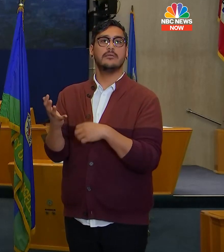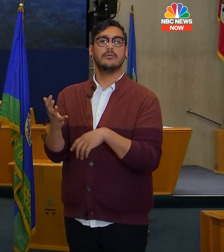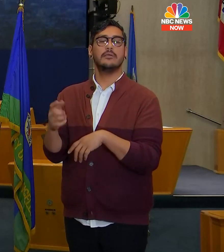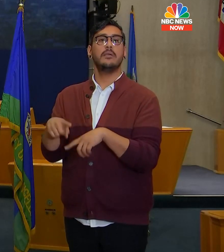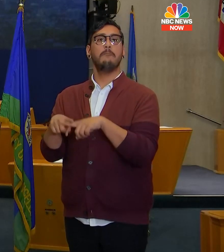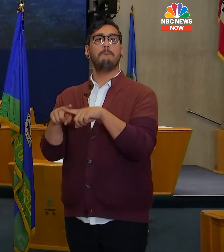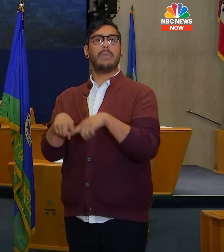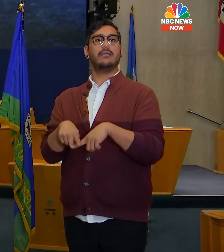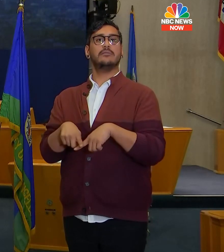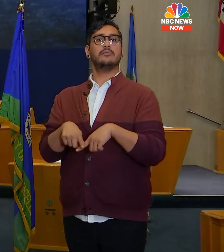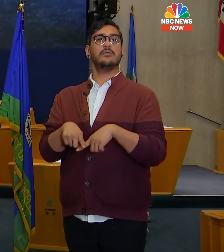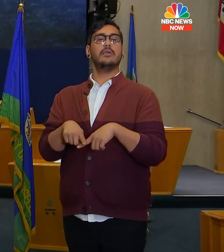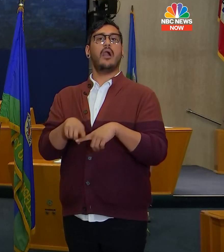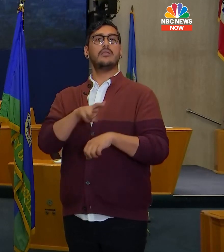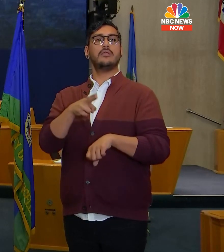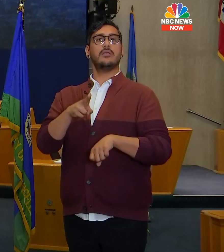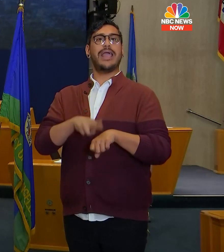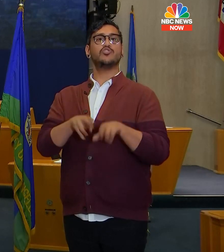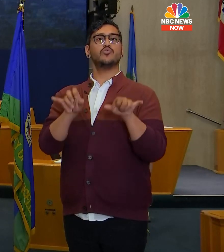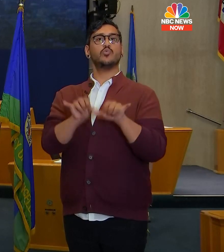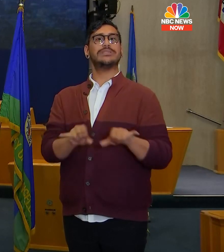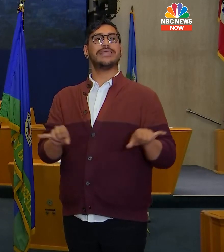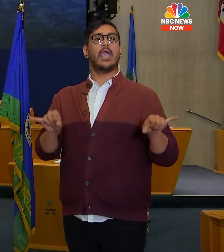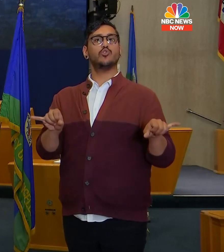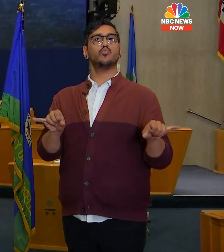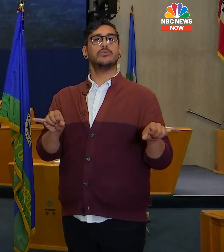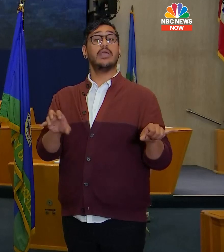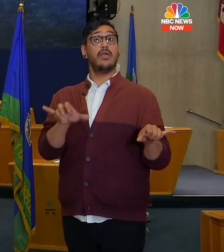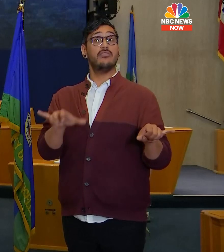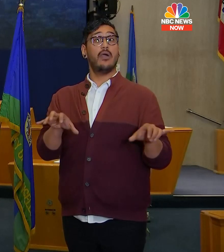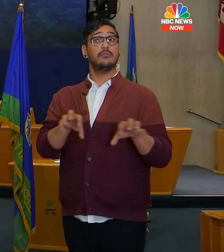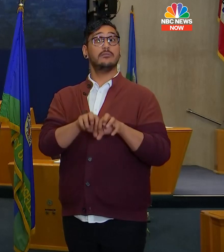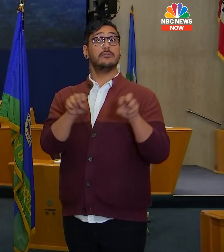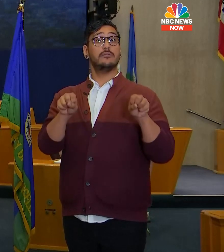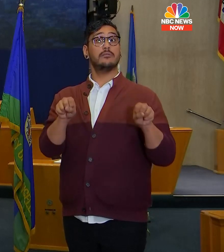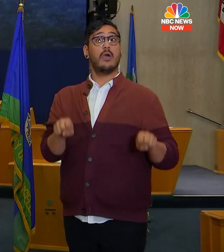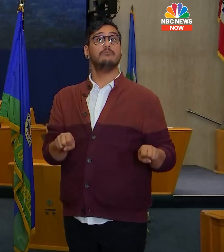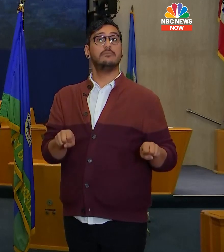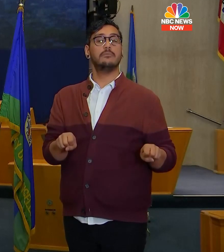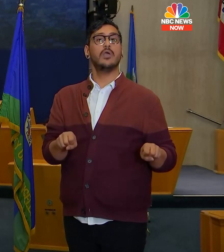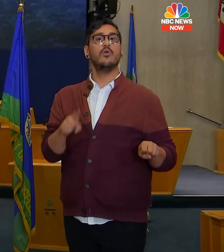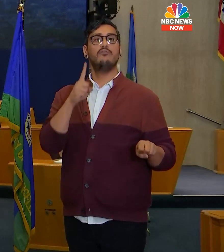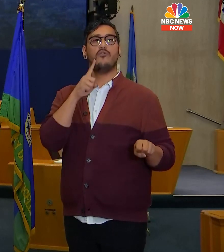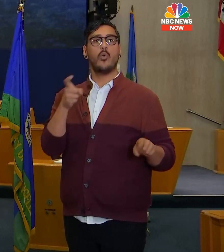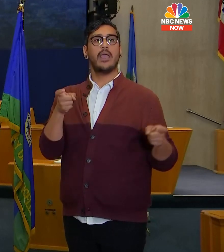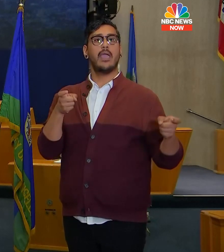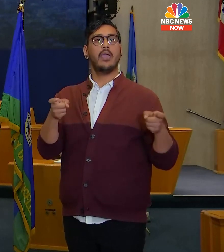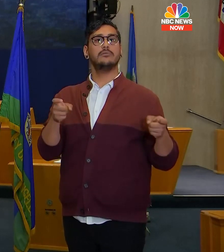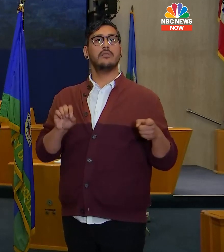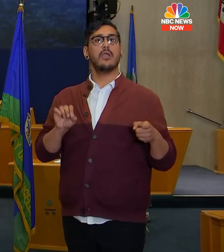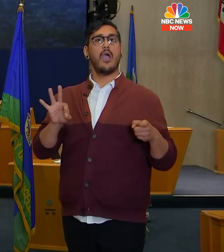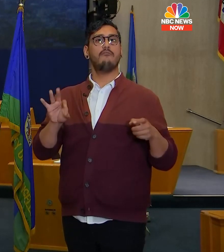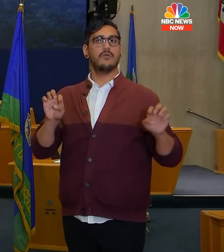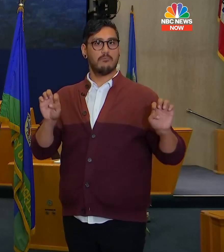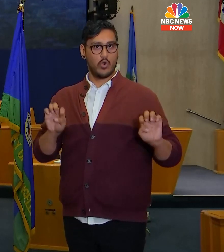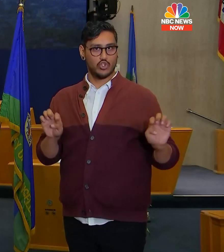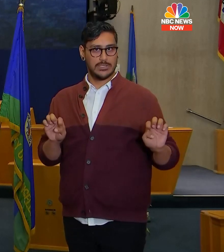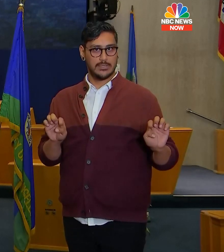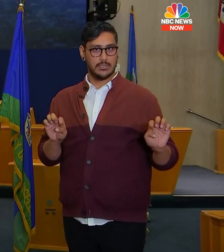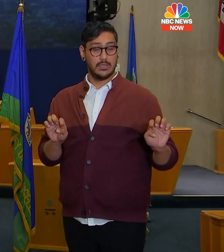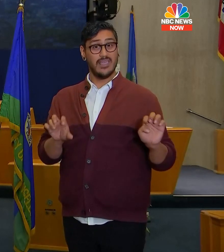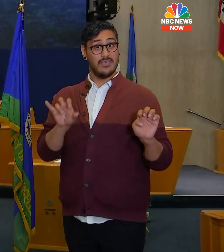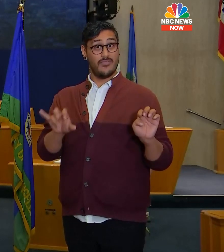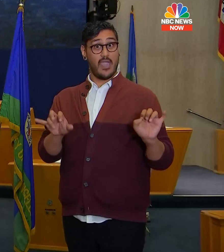un estándar nacional, que es el Sistema Nacional del Manejo de Emergencias. Y ese